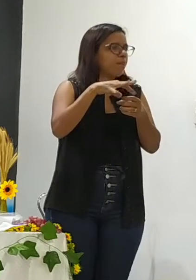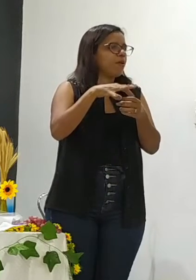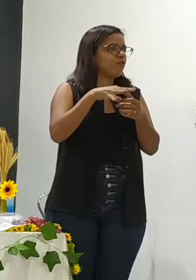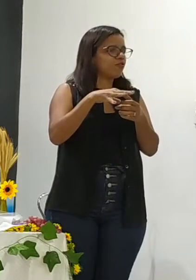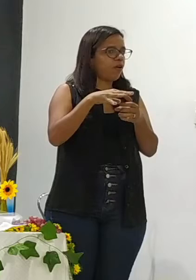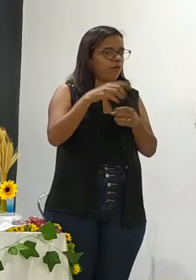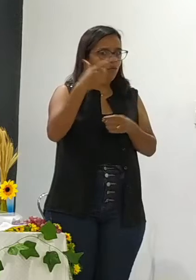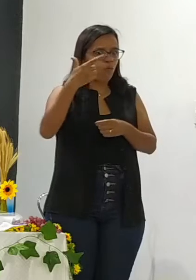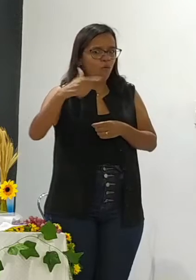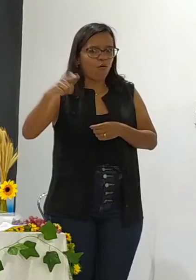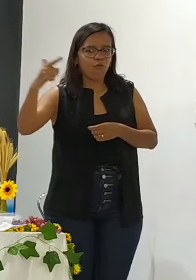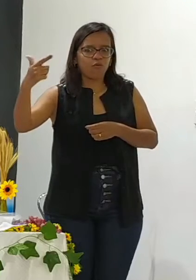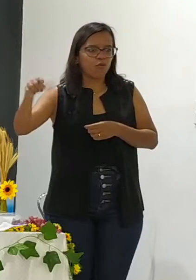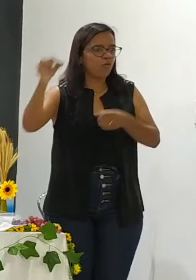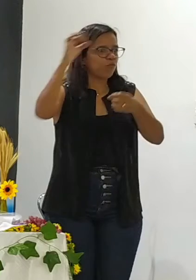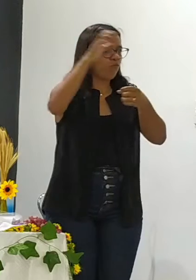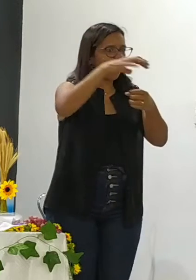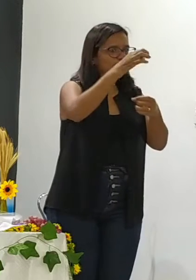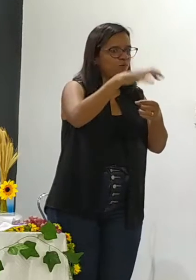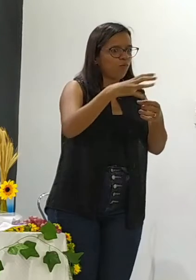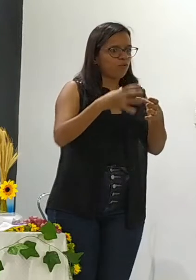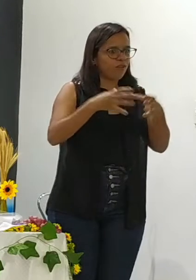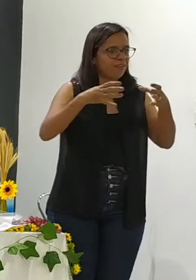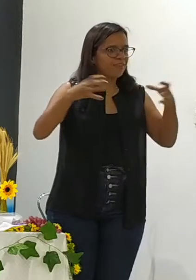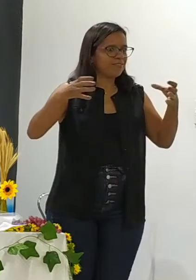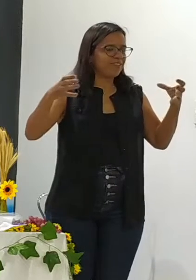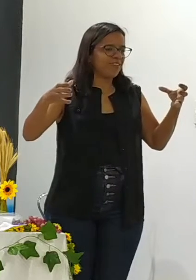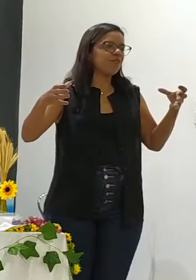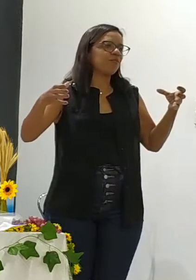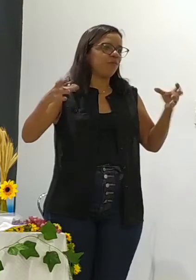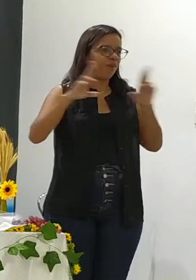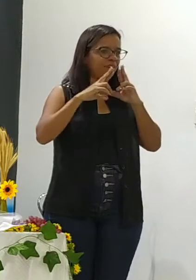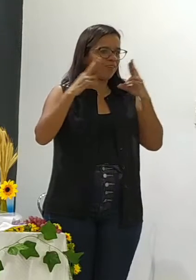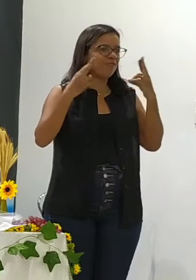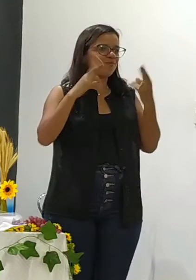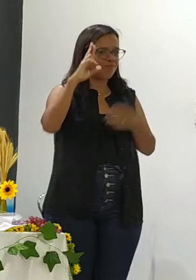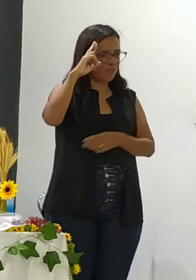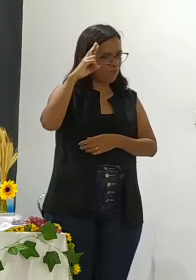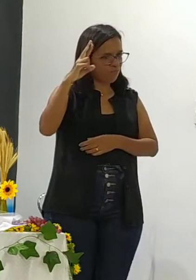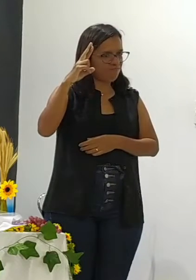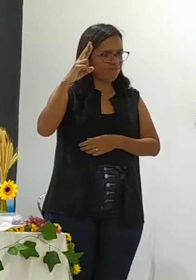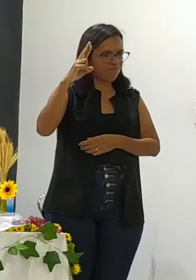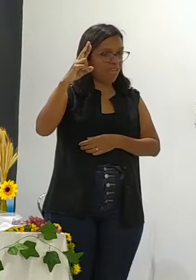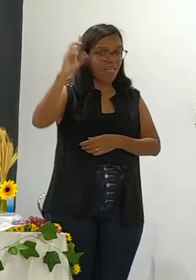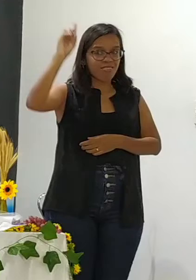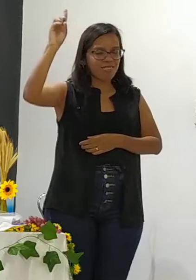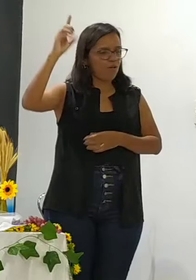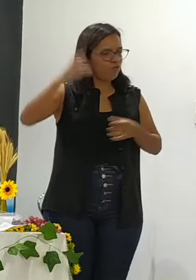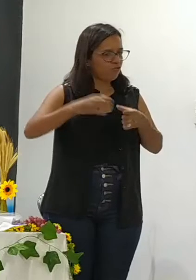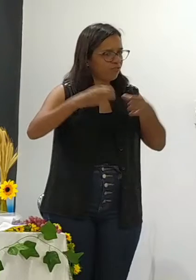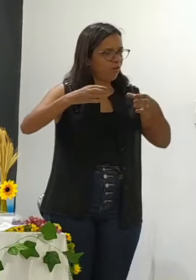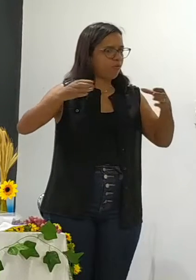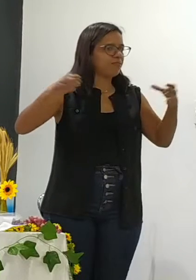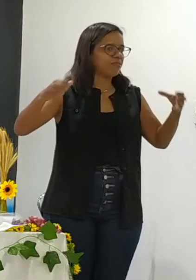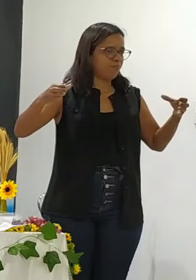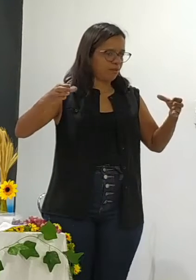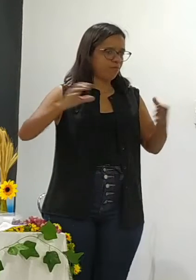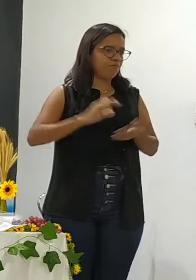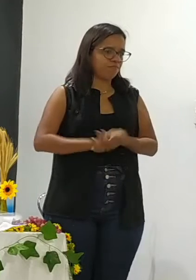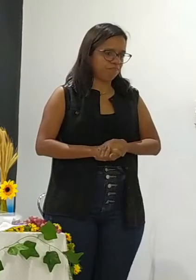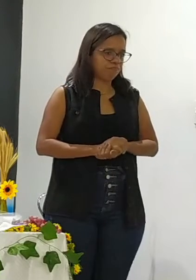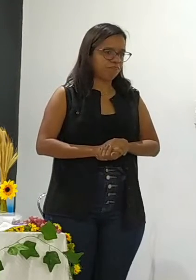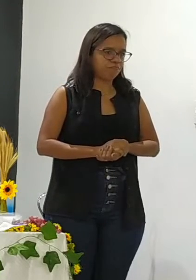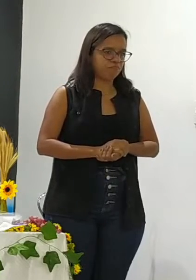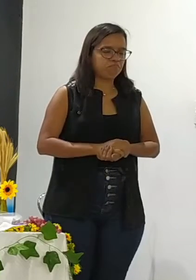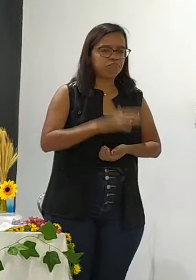aí vem outro, também lança outra semente. E sabe quem dá o crescimento? Deus. Glória a Deus. Em Atos dos